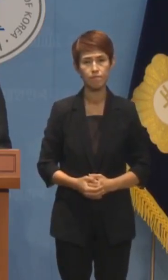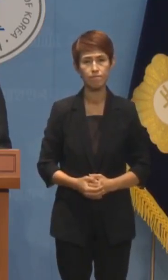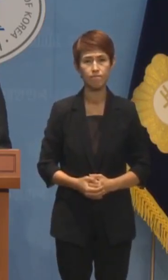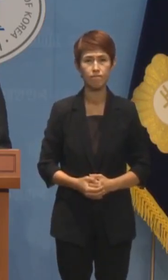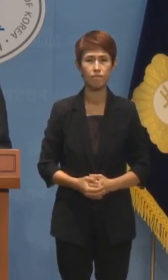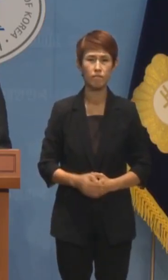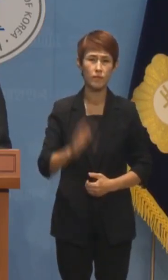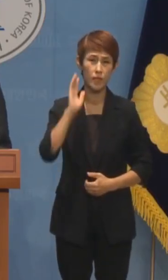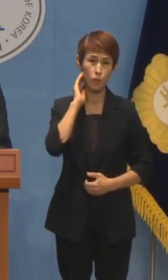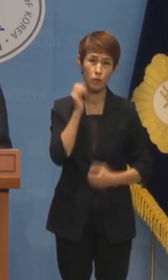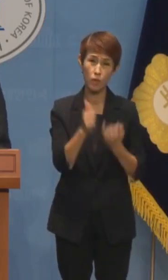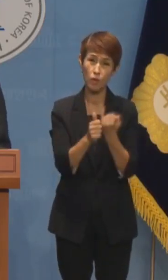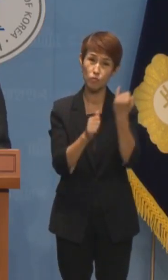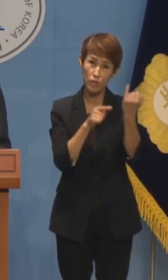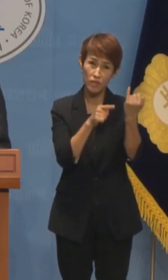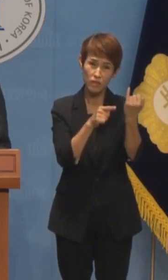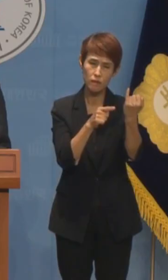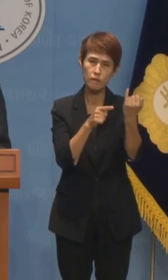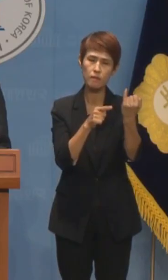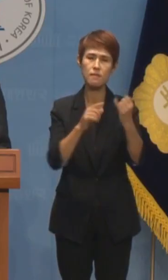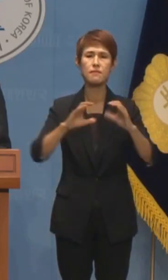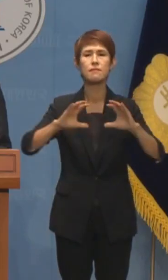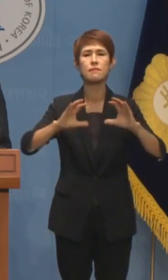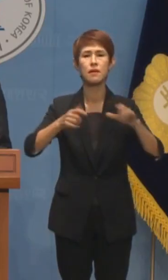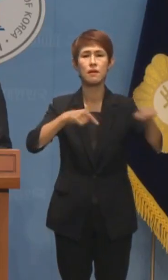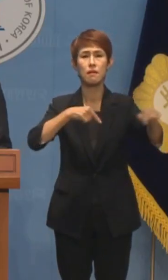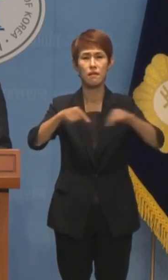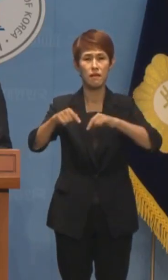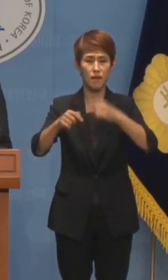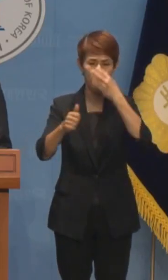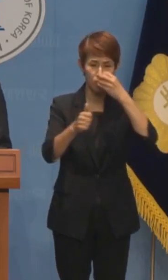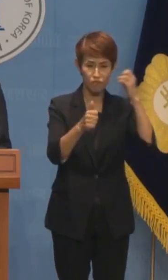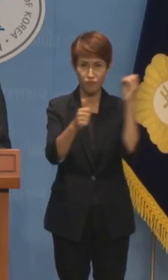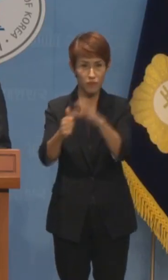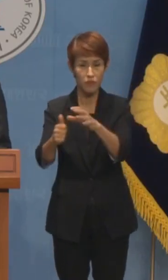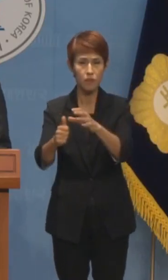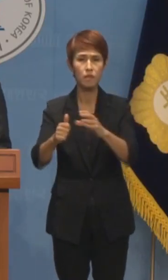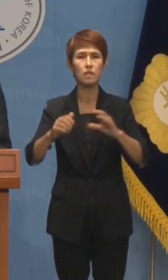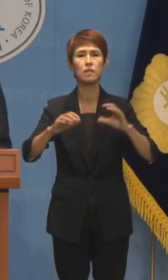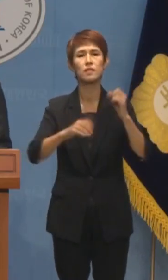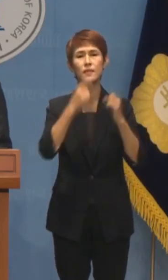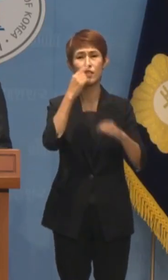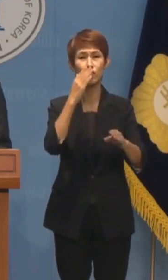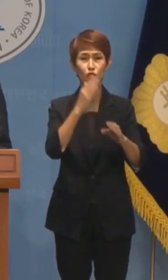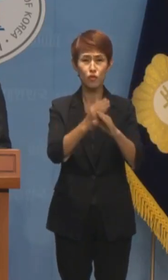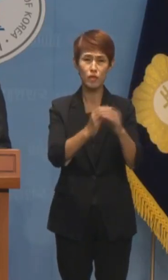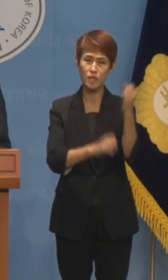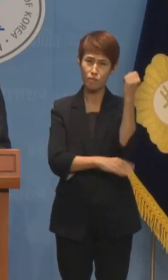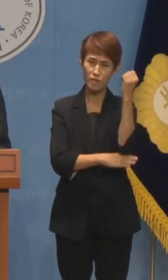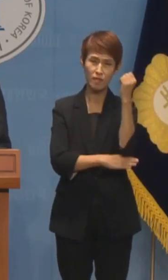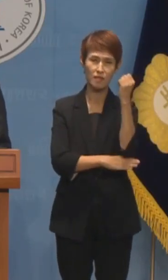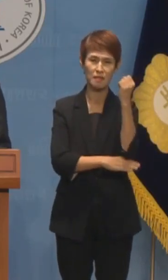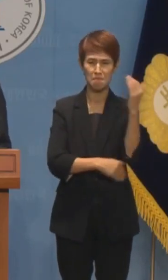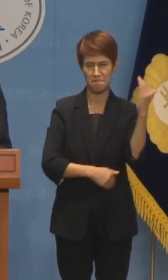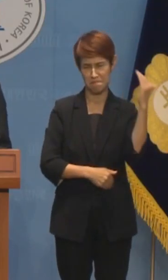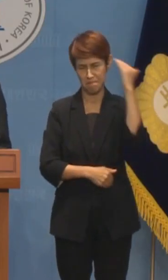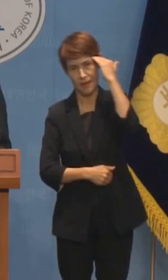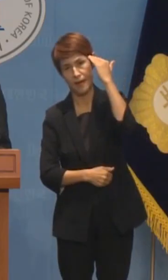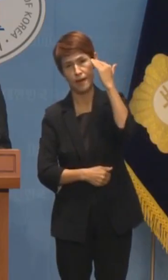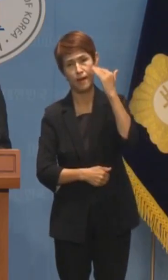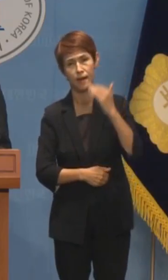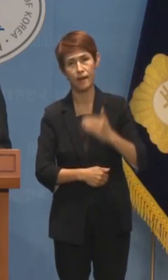대통령 부인은 헌정 질서를 유린하며 민주주의의 근간을 파괴했다는 의혹에